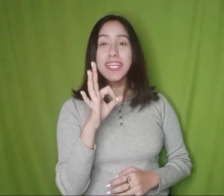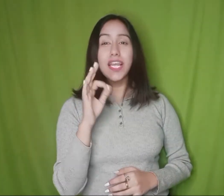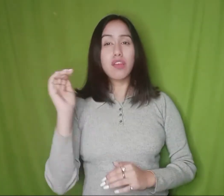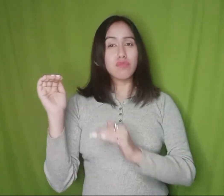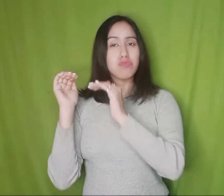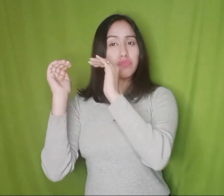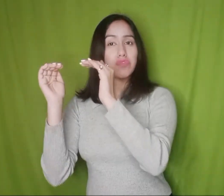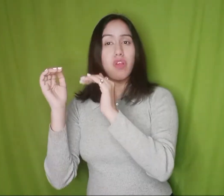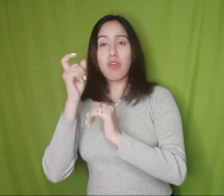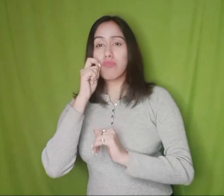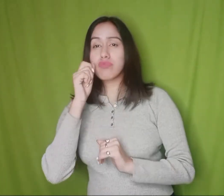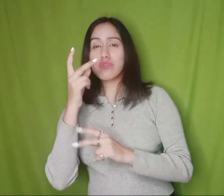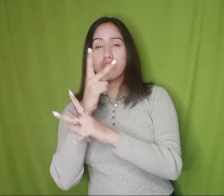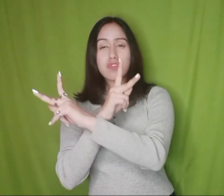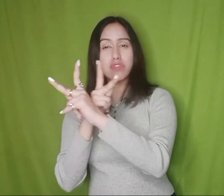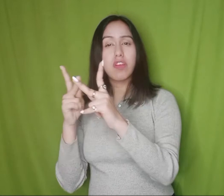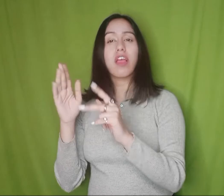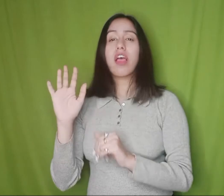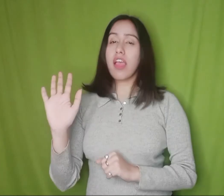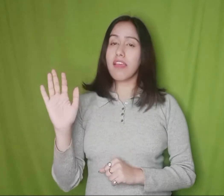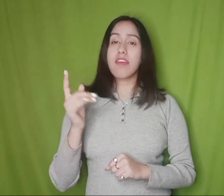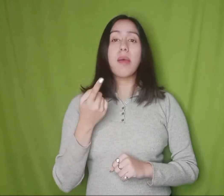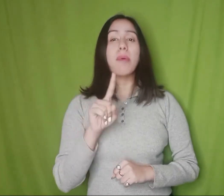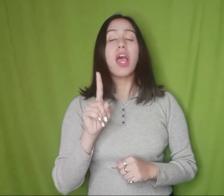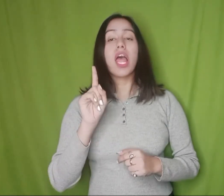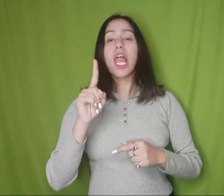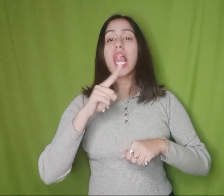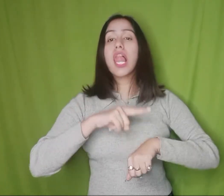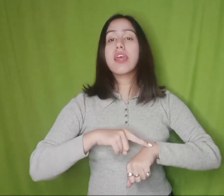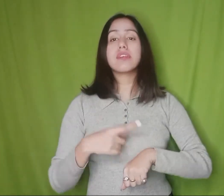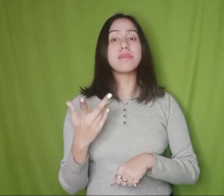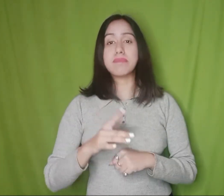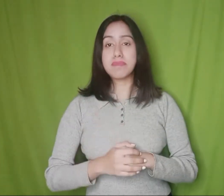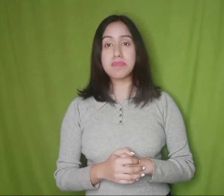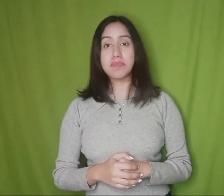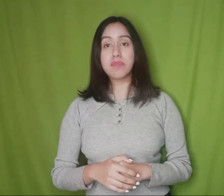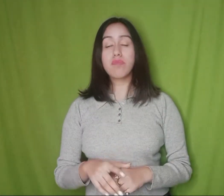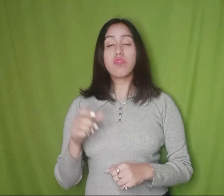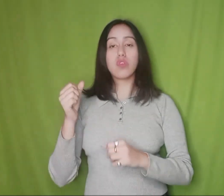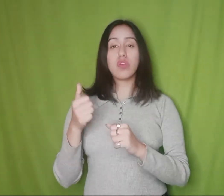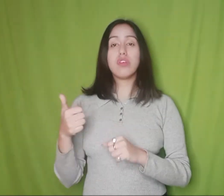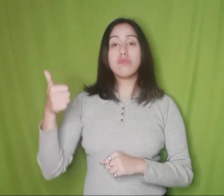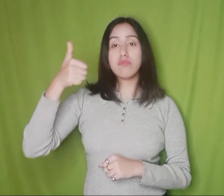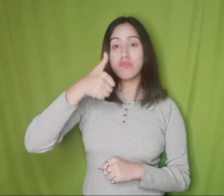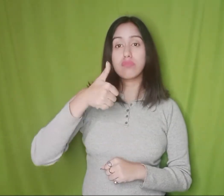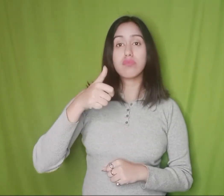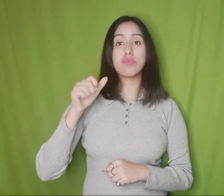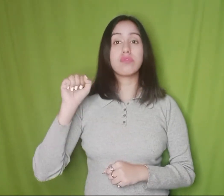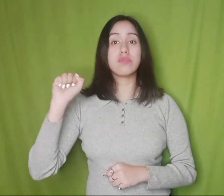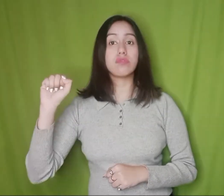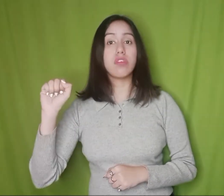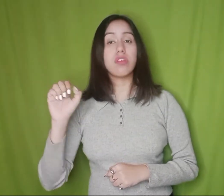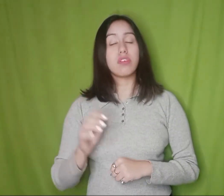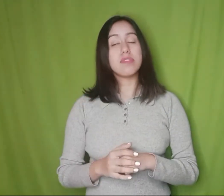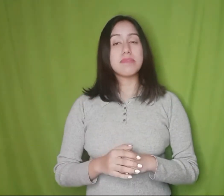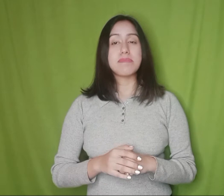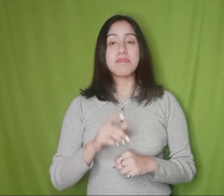हो। रिश्ते तो राणा सा की लाडो के लिए एक से एक आए थे। पर एक दिन पैगाम आया